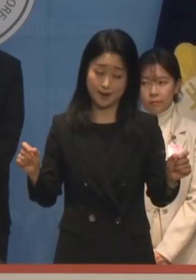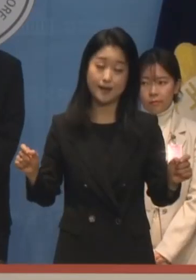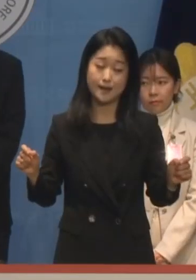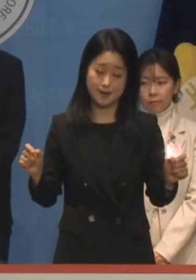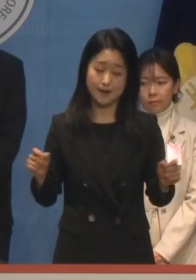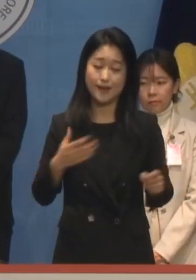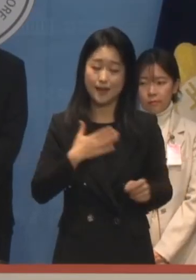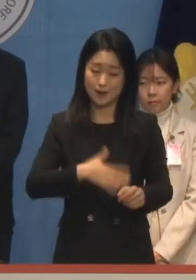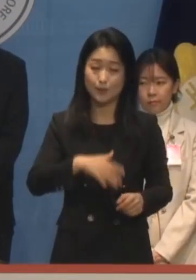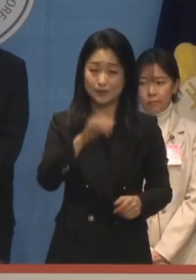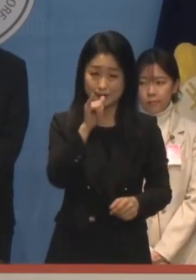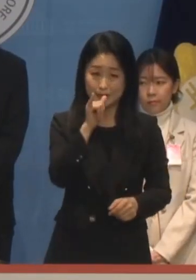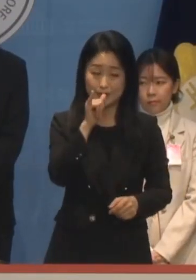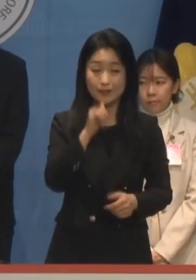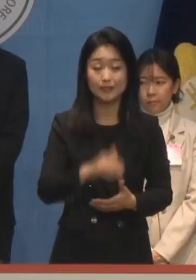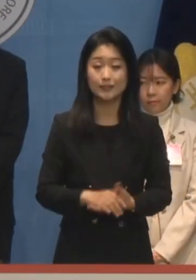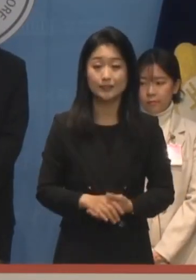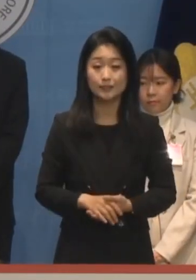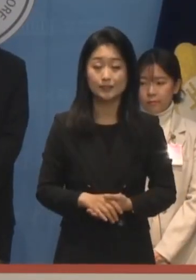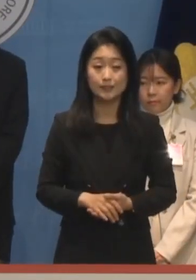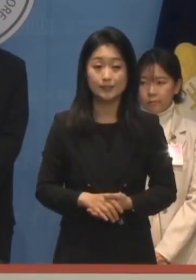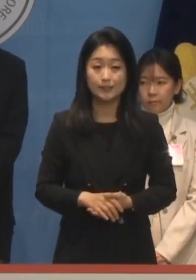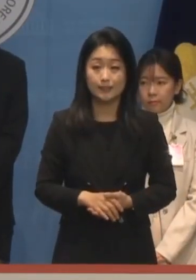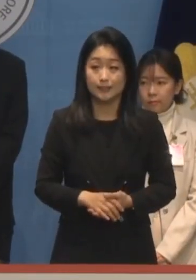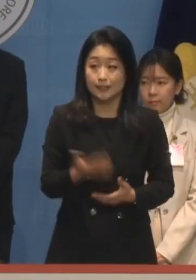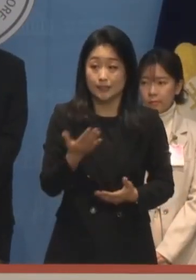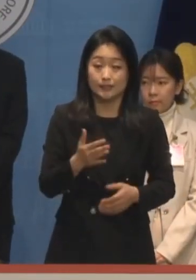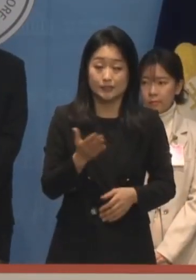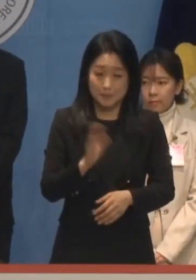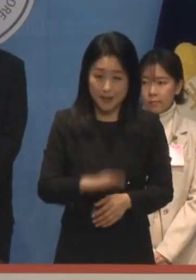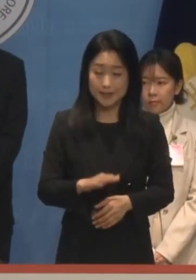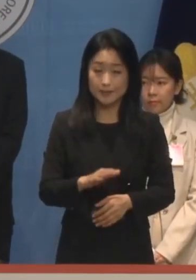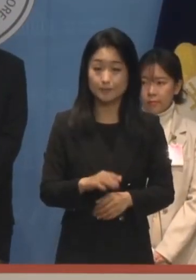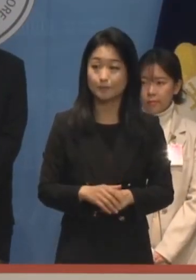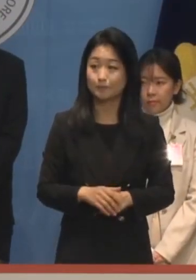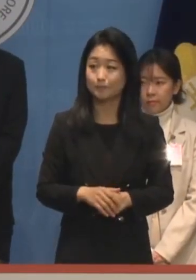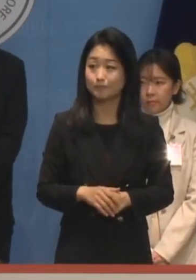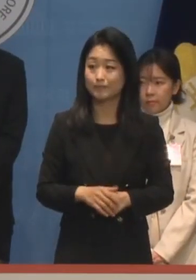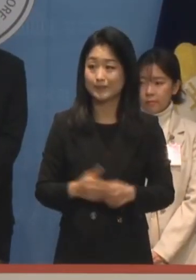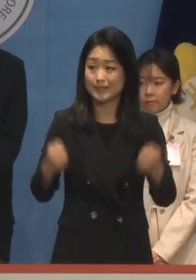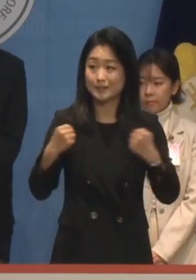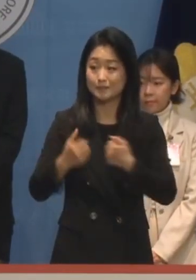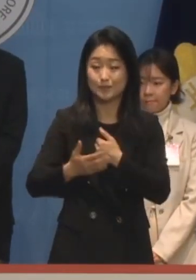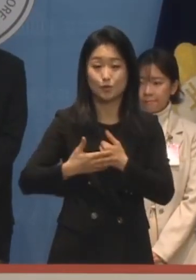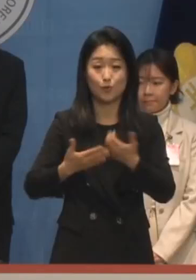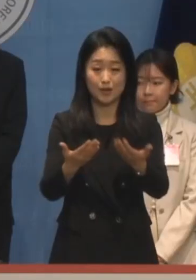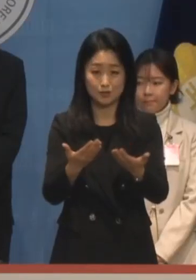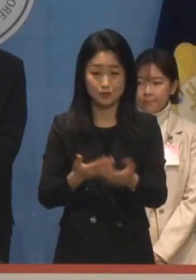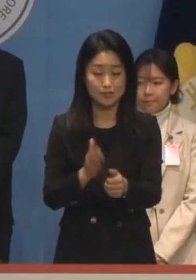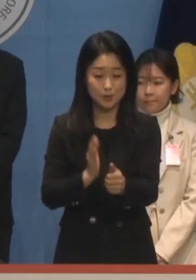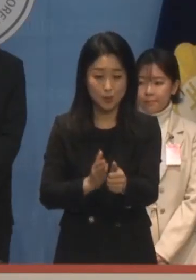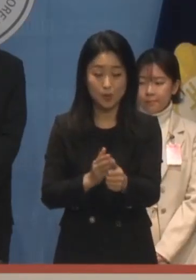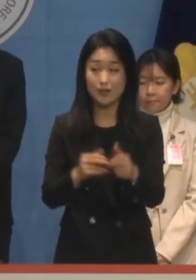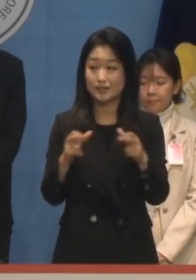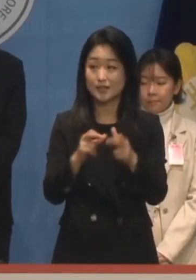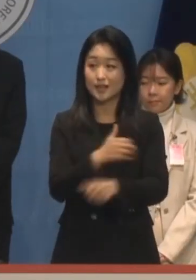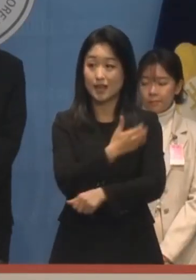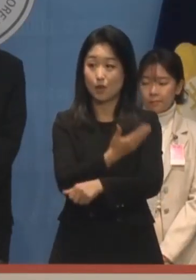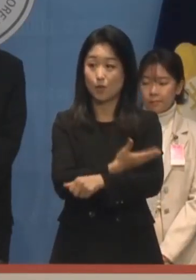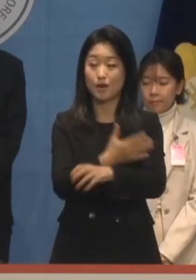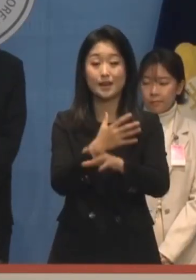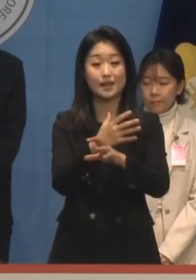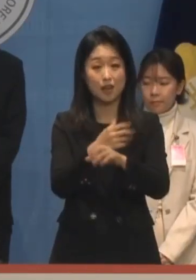예정일 것입니다. 이 지난한 과정에 동력을 얻을 수 있도록 장애인 권리